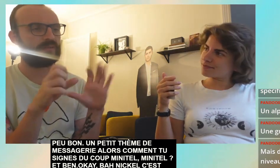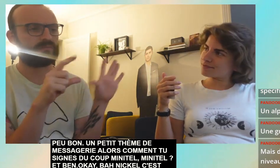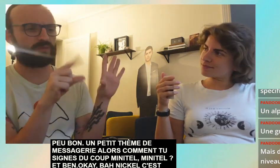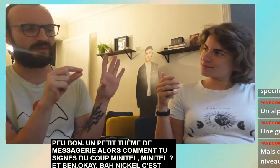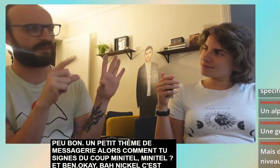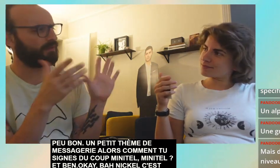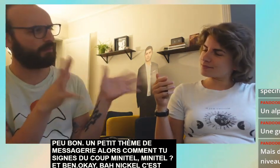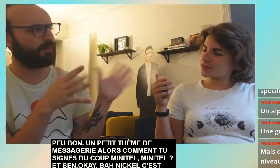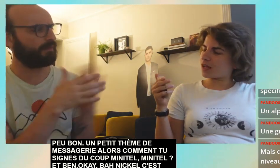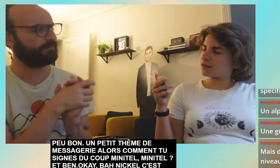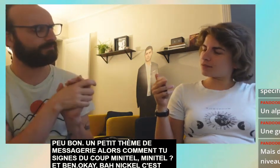1970